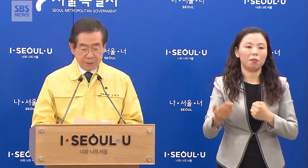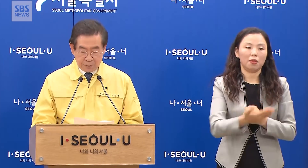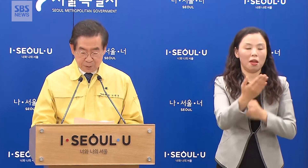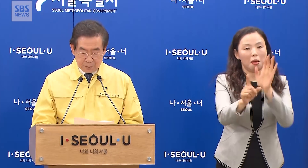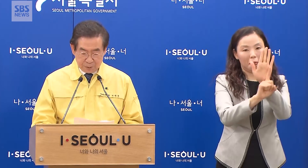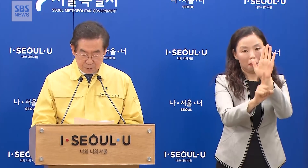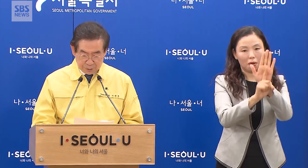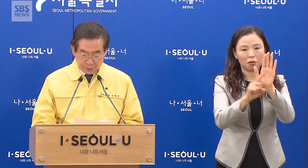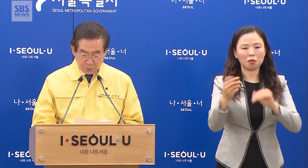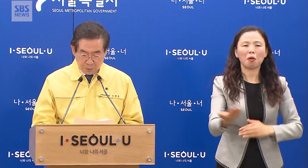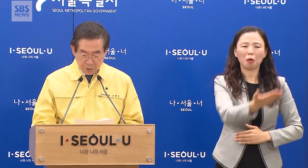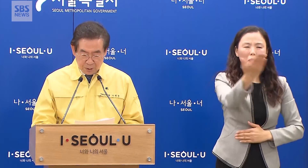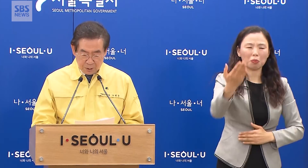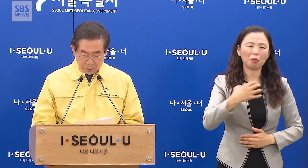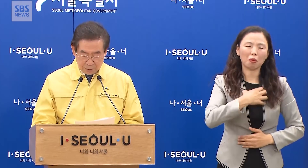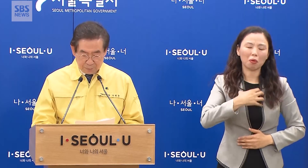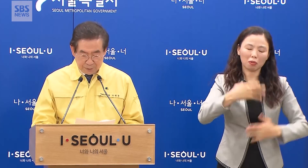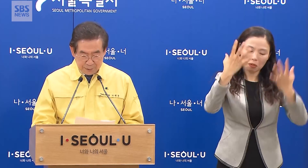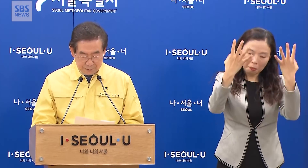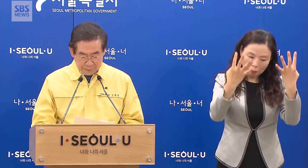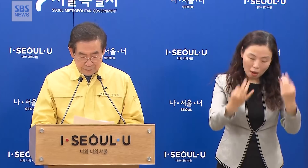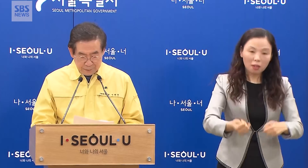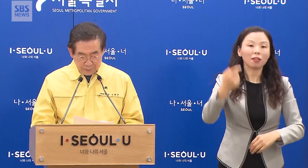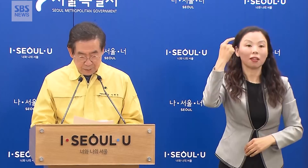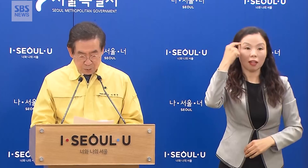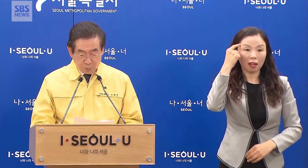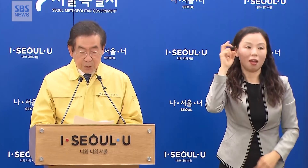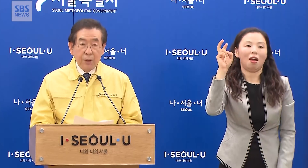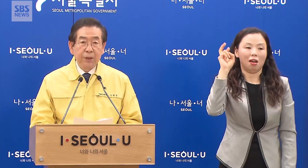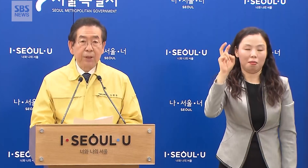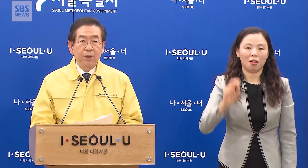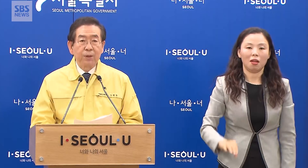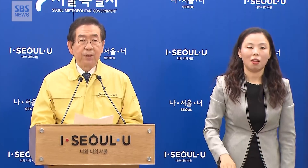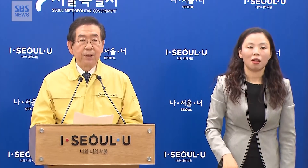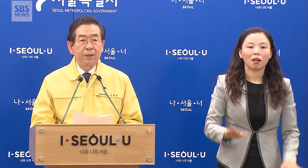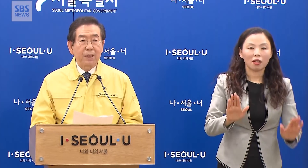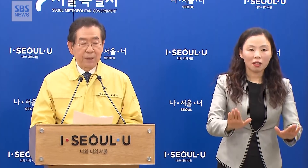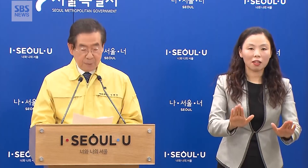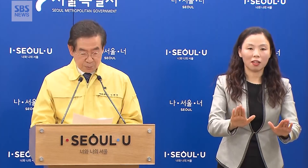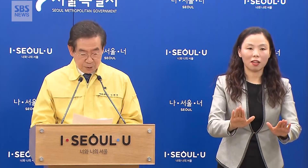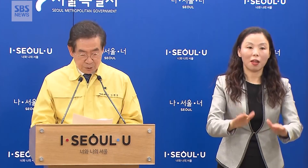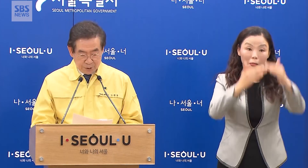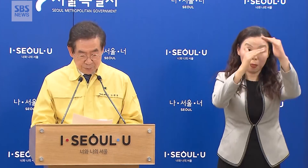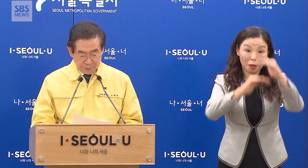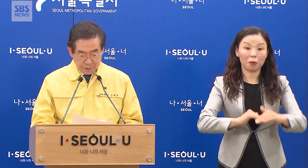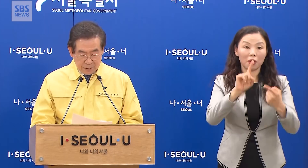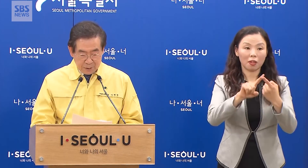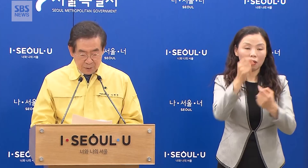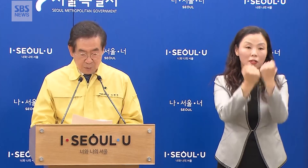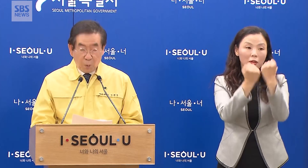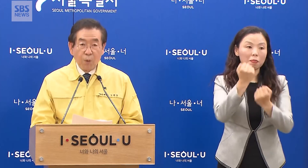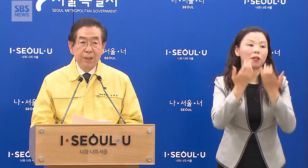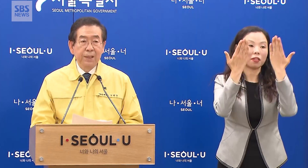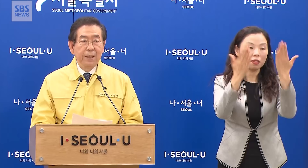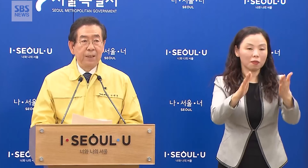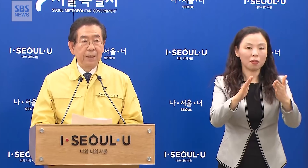많은 실크를 크지 라고 생각합니다 어 좀 더 이 경위를 잠깐 말씀을 드리면